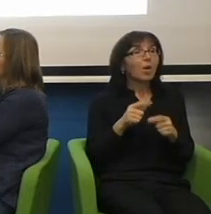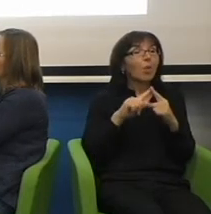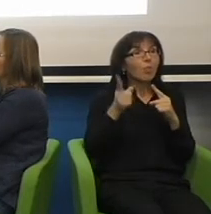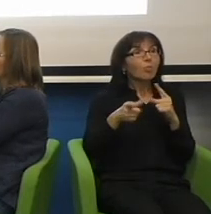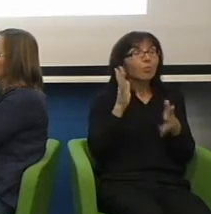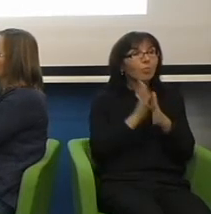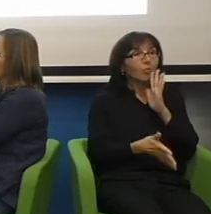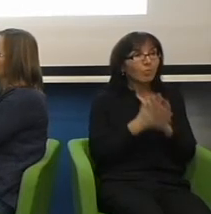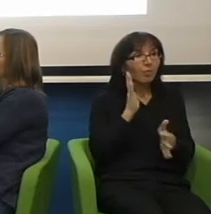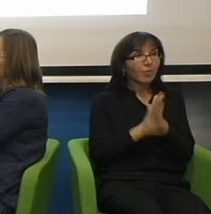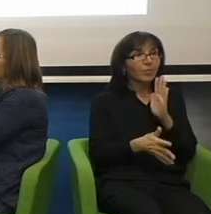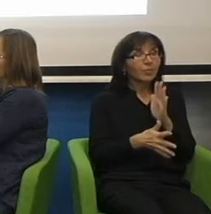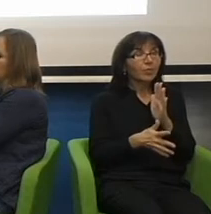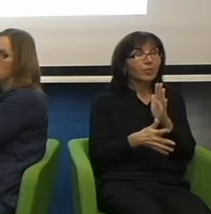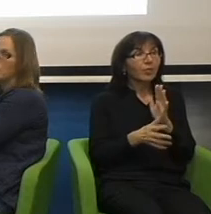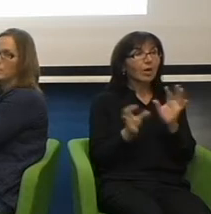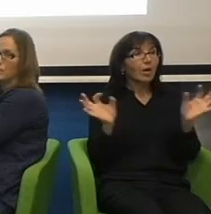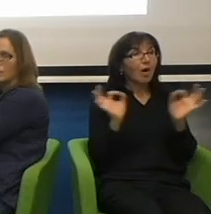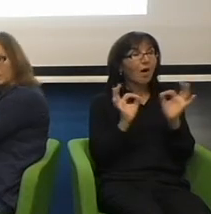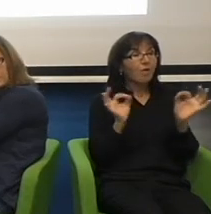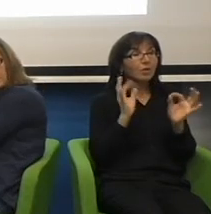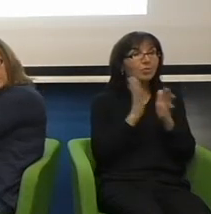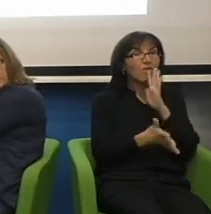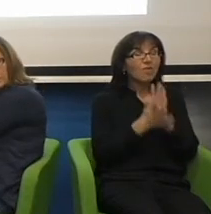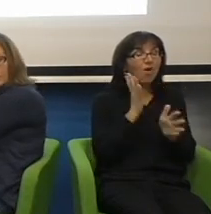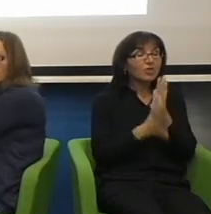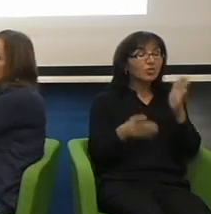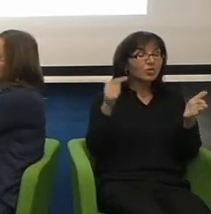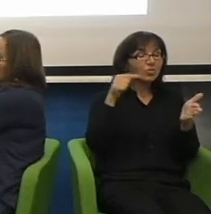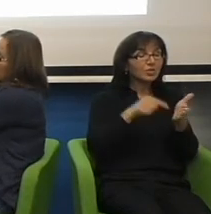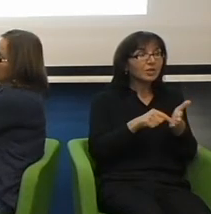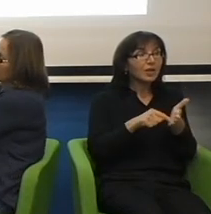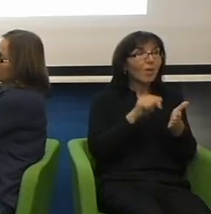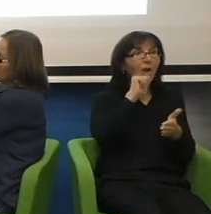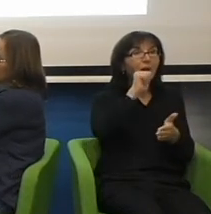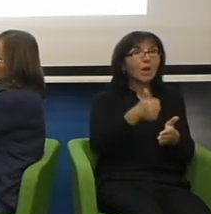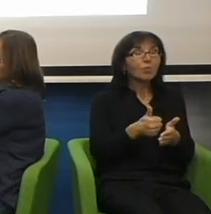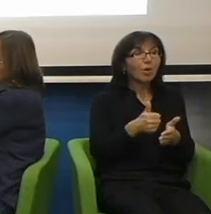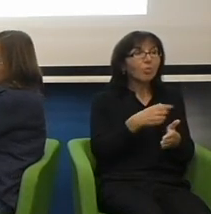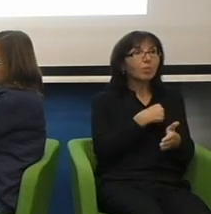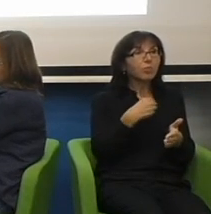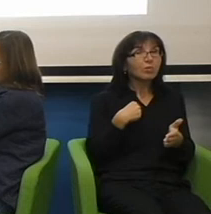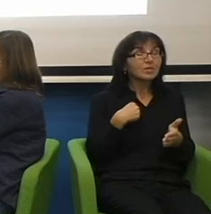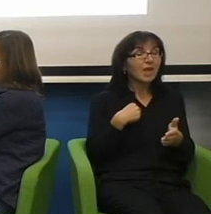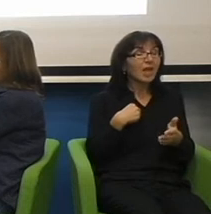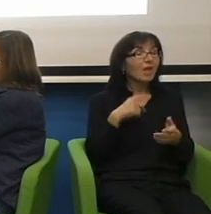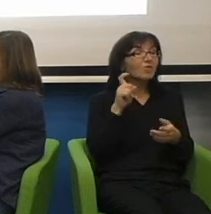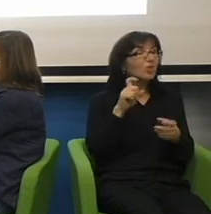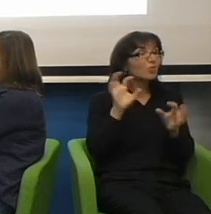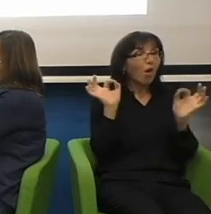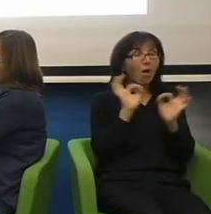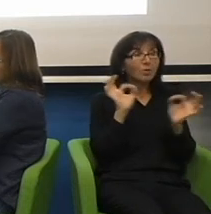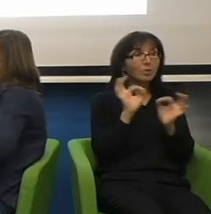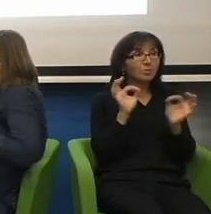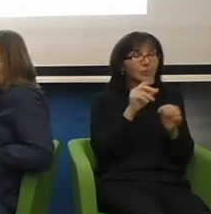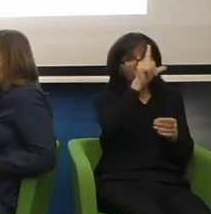wojnie, strasznej wojnie, która dotknęła Europę, Polskę w stopniu okropnym.